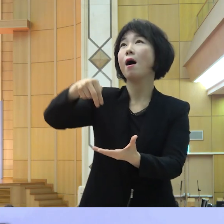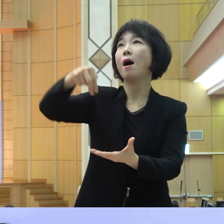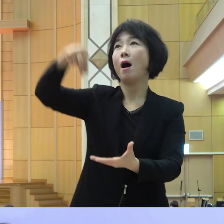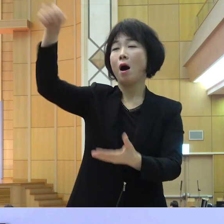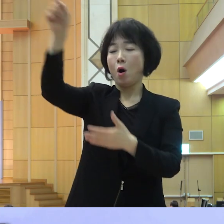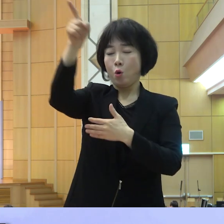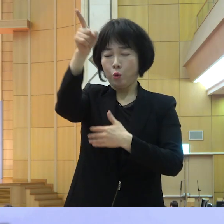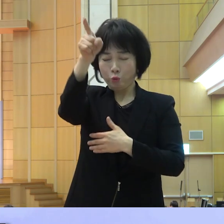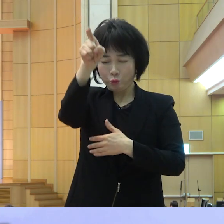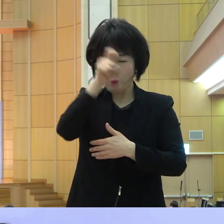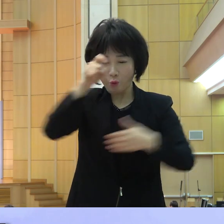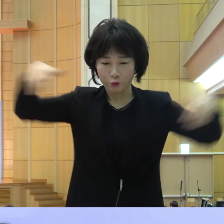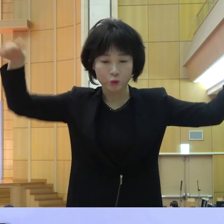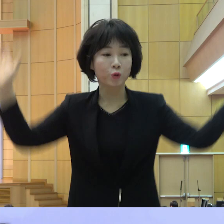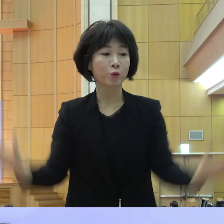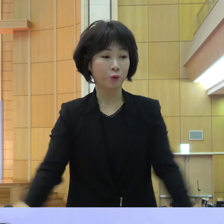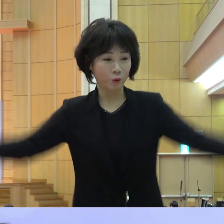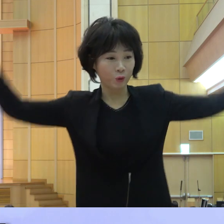올라가